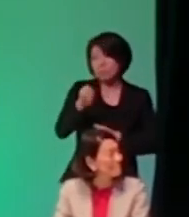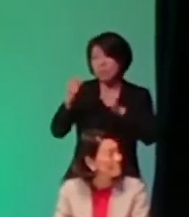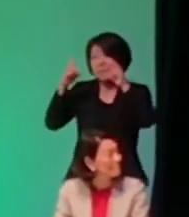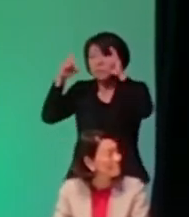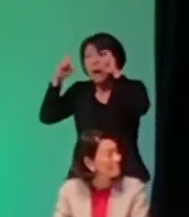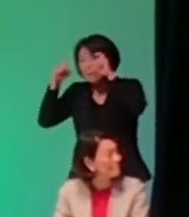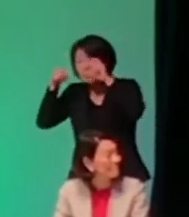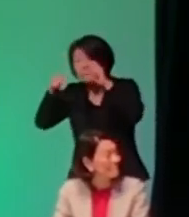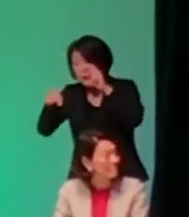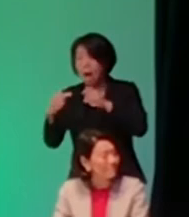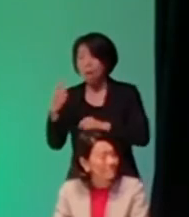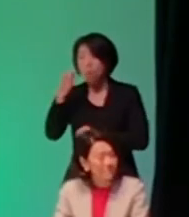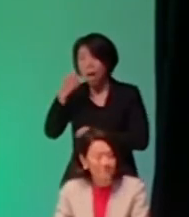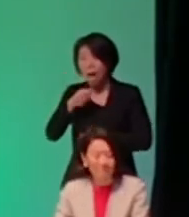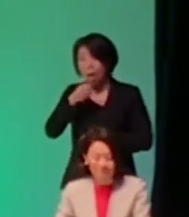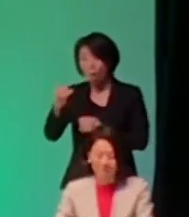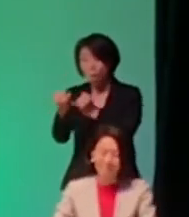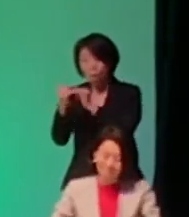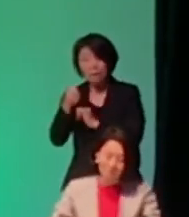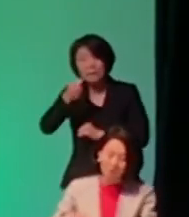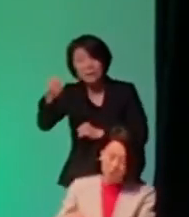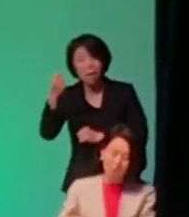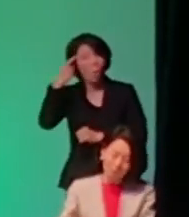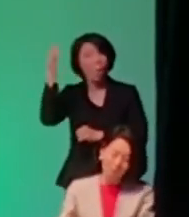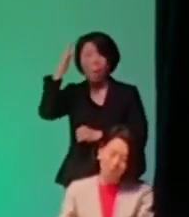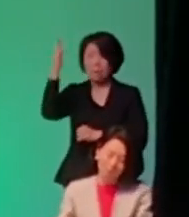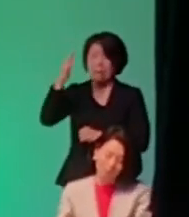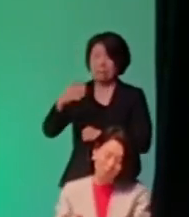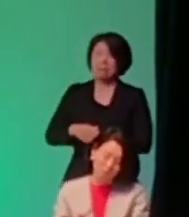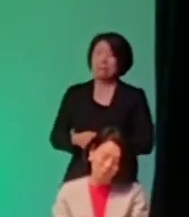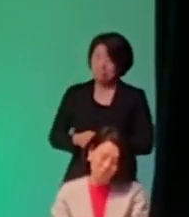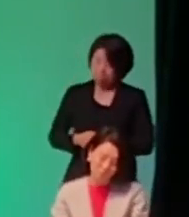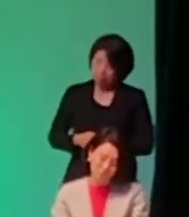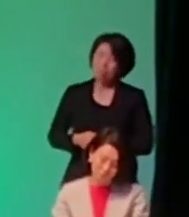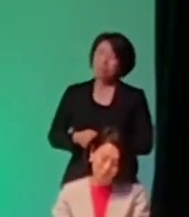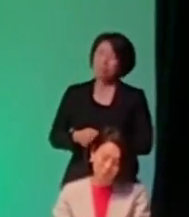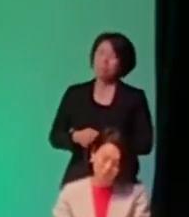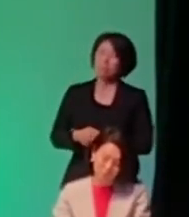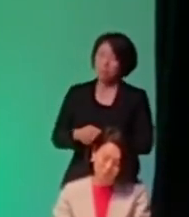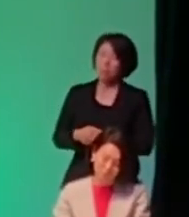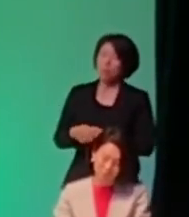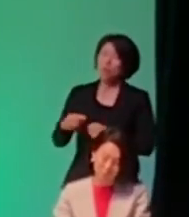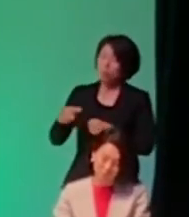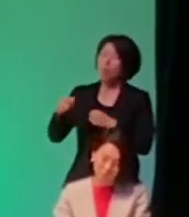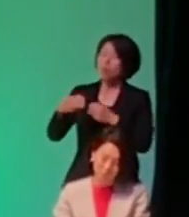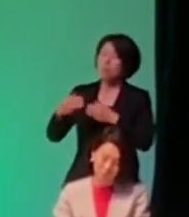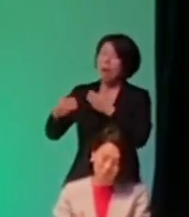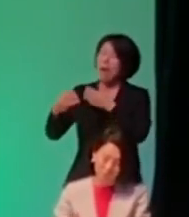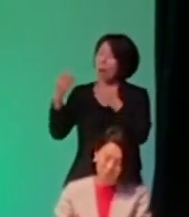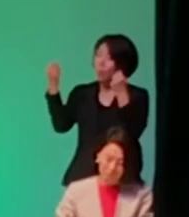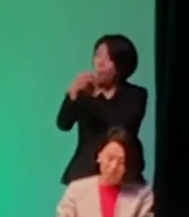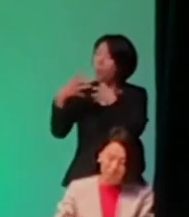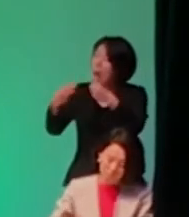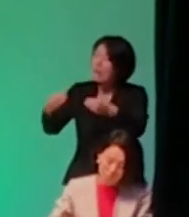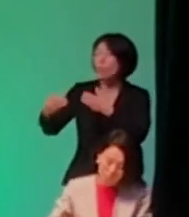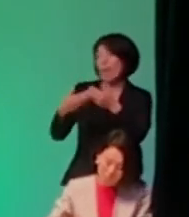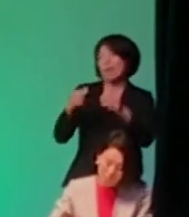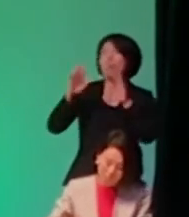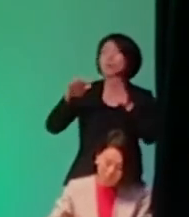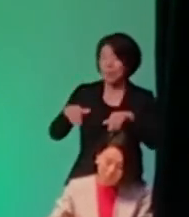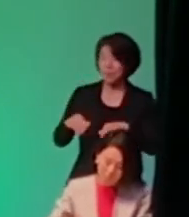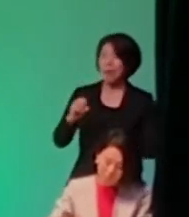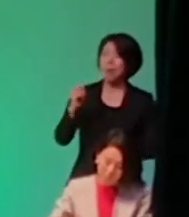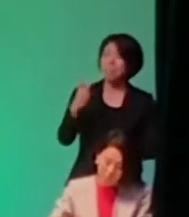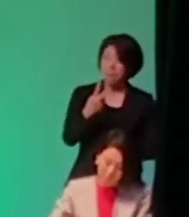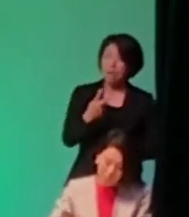しかしたら記者かなっていう想像さえですね働かないと、そういうことを実際に経験いたしました。それから